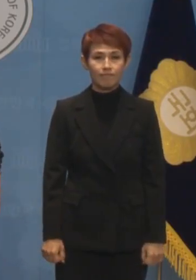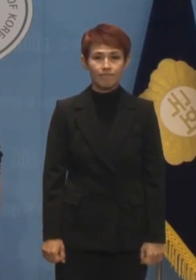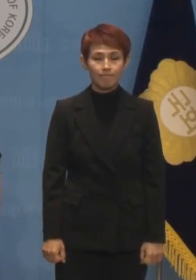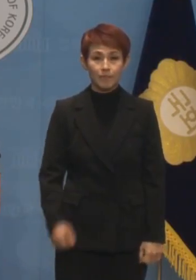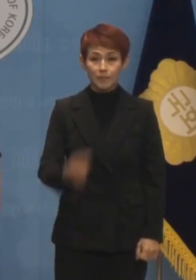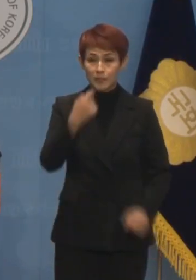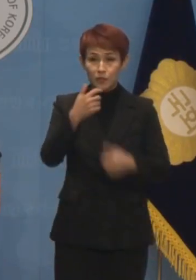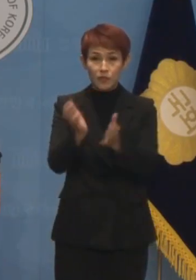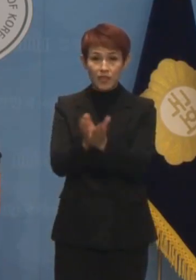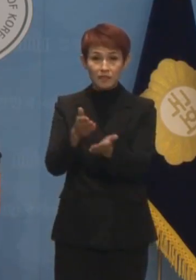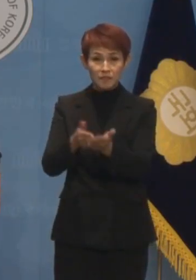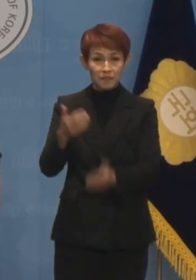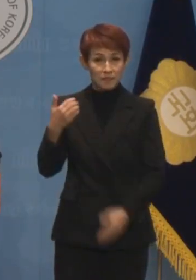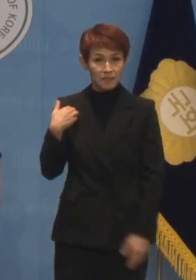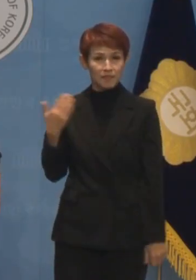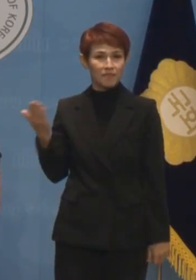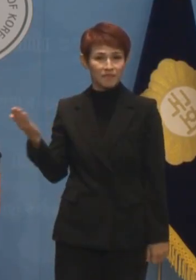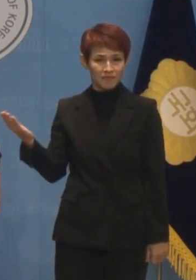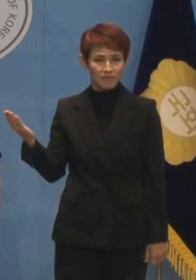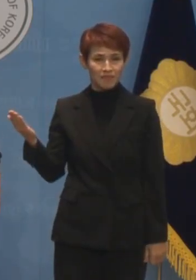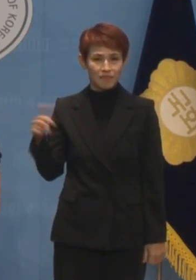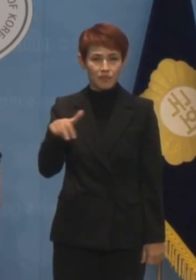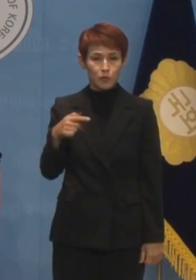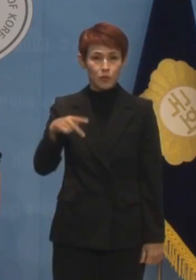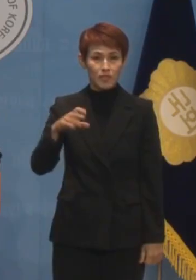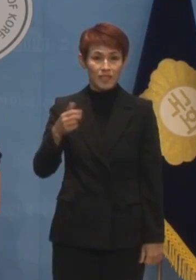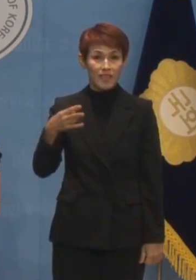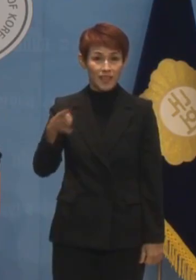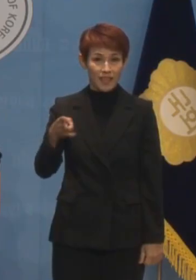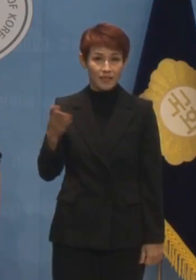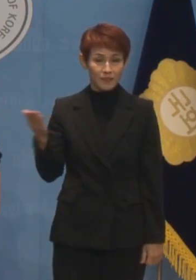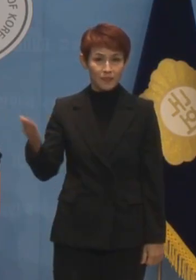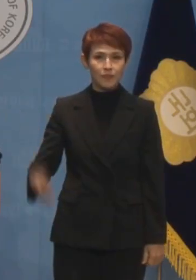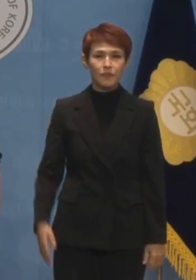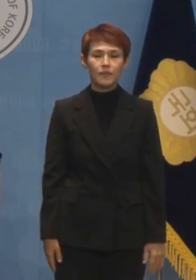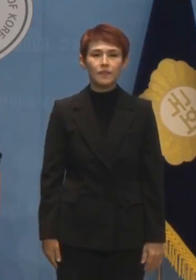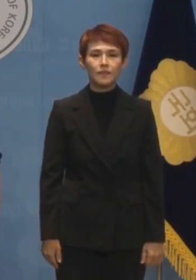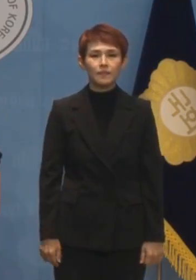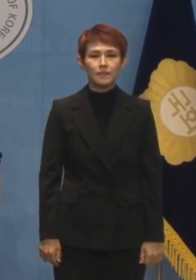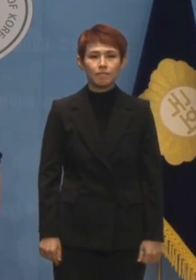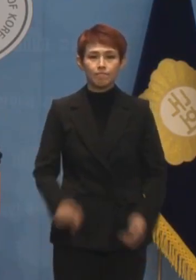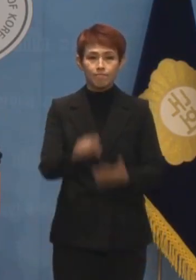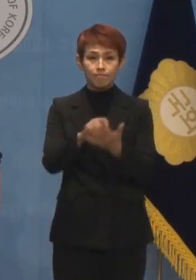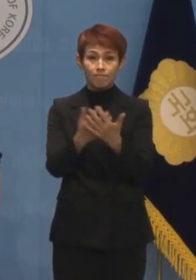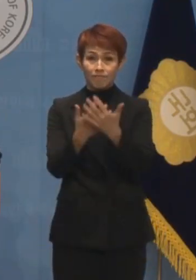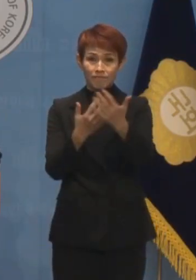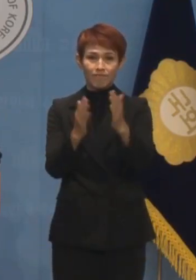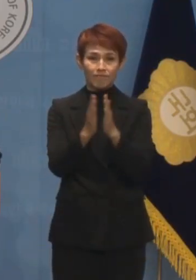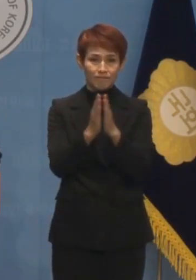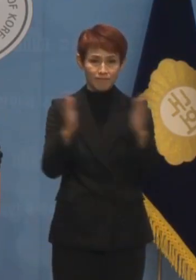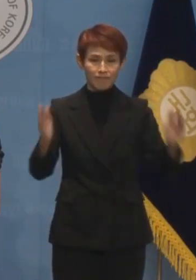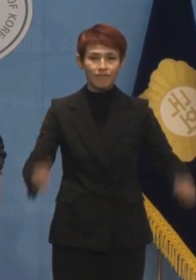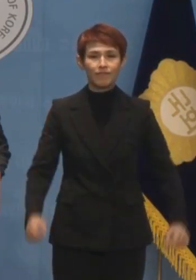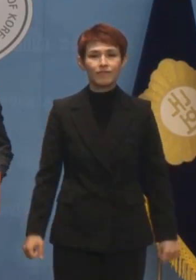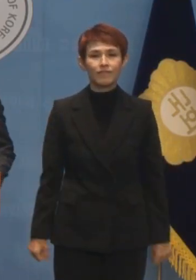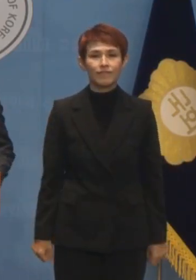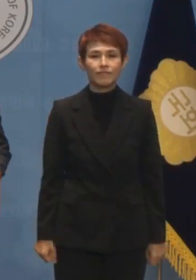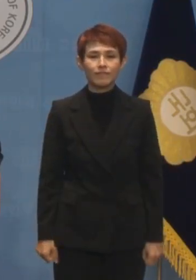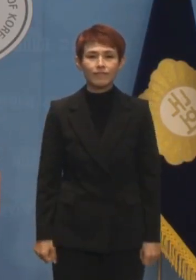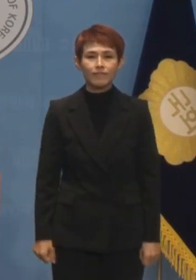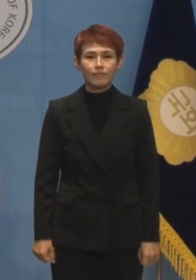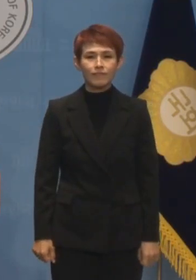예, 더불어민주당 수석대변인을 맡고 있는 조승래 의원입니다. 오늘 금요일 오전 브리핑 드리도록 하겠습니다.